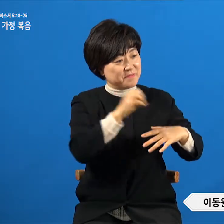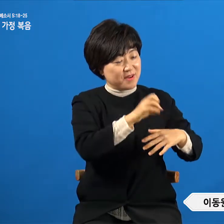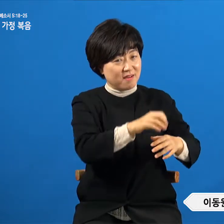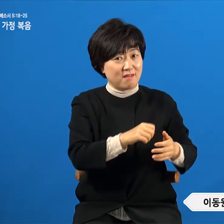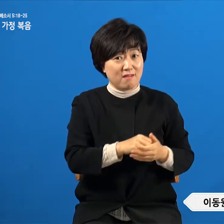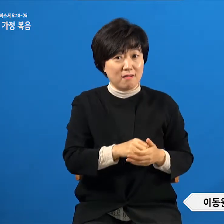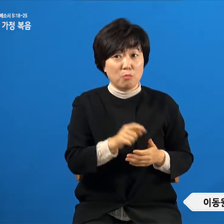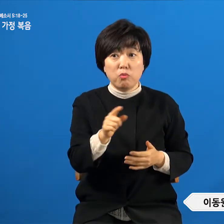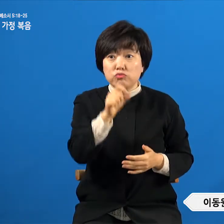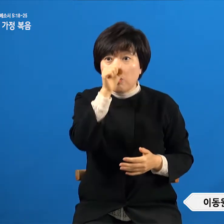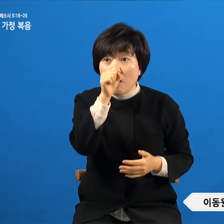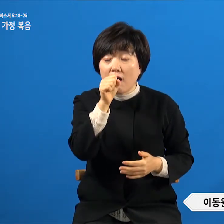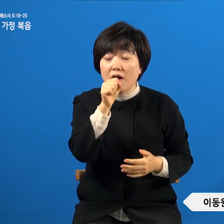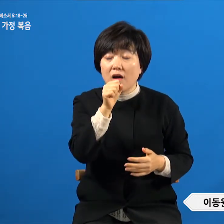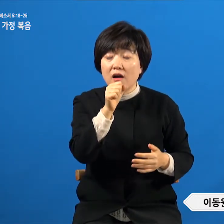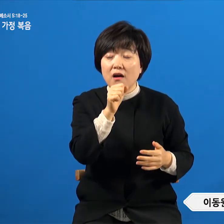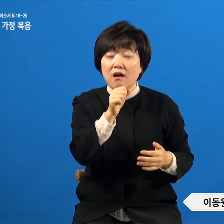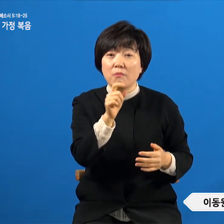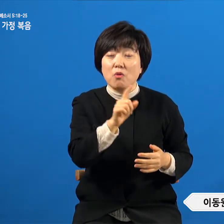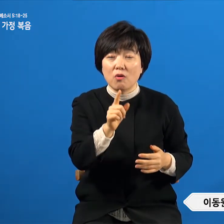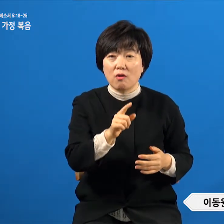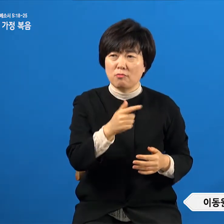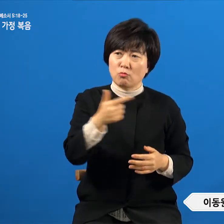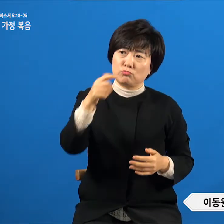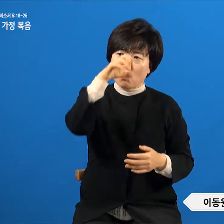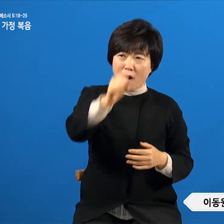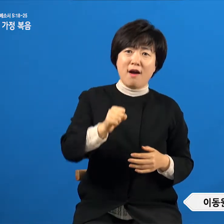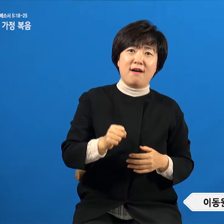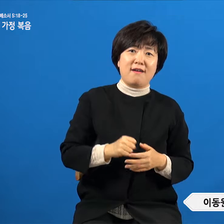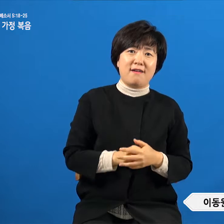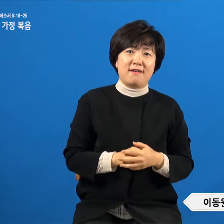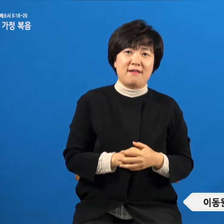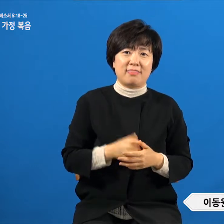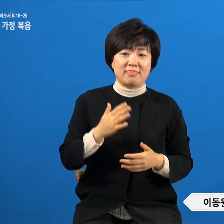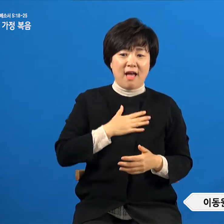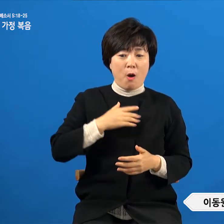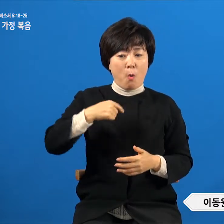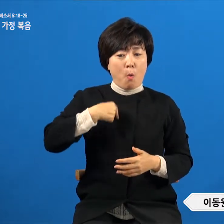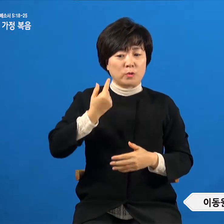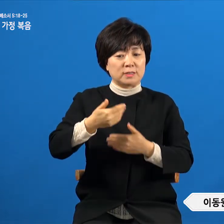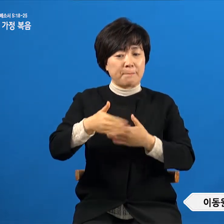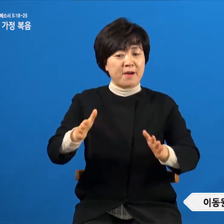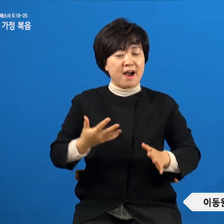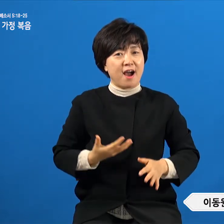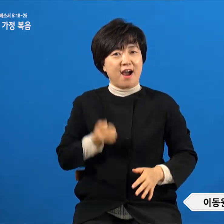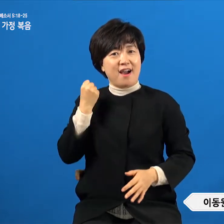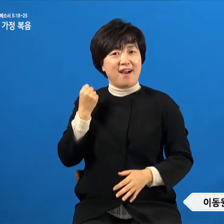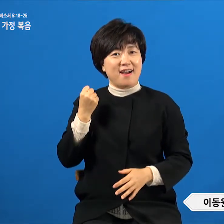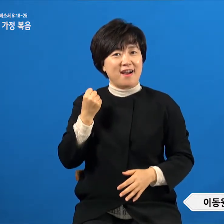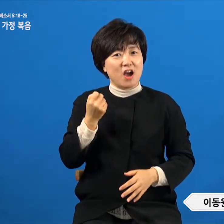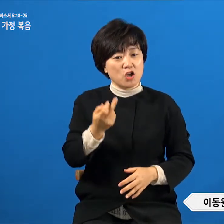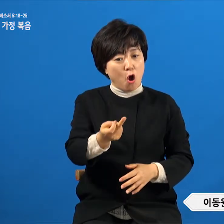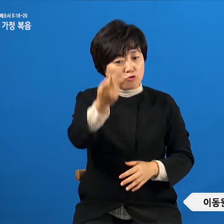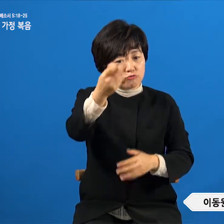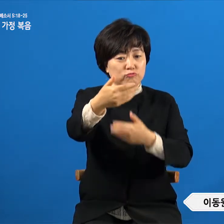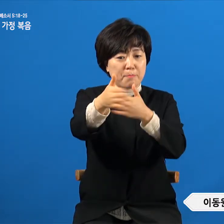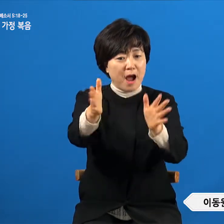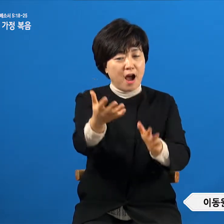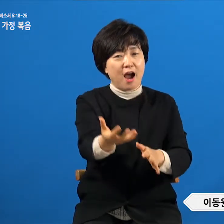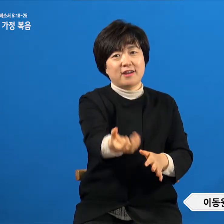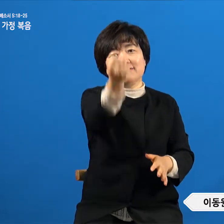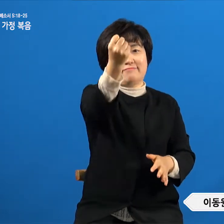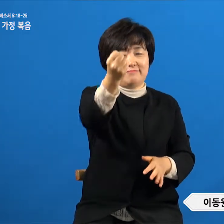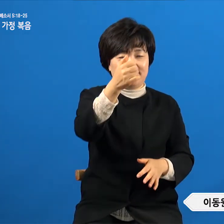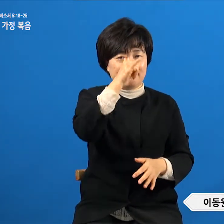친구가 묻습니다. 뭐가 좋은데? 너무너무 좋지. 나 혼자 쓰는 방이 생겼어. 우리